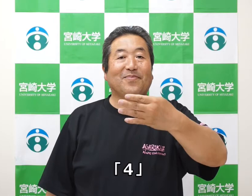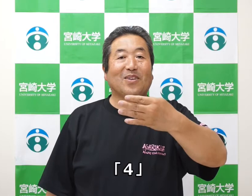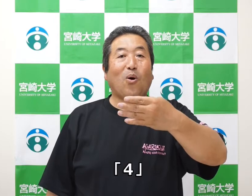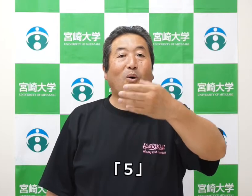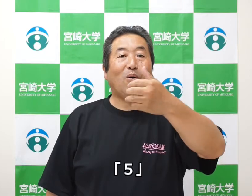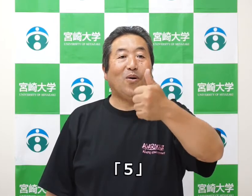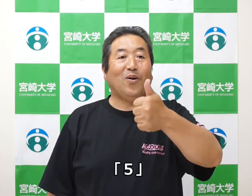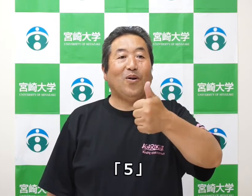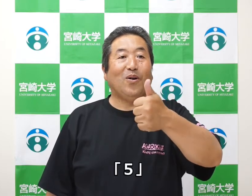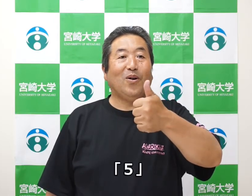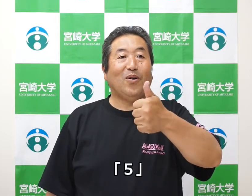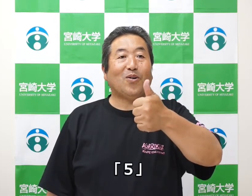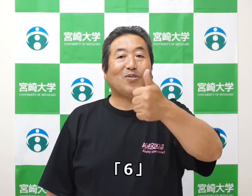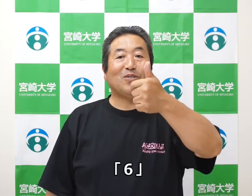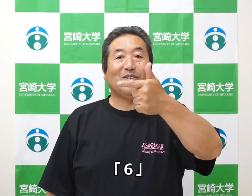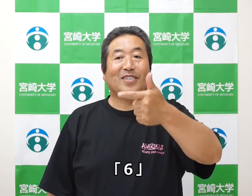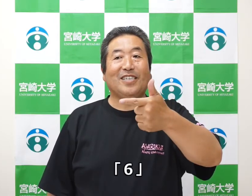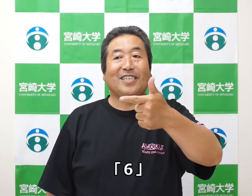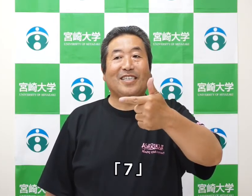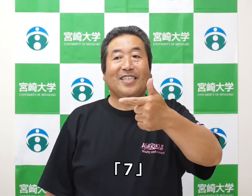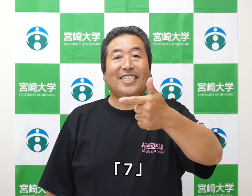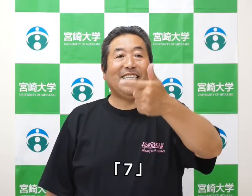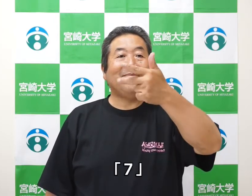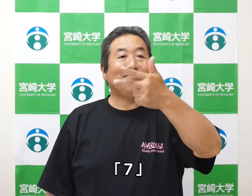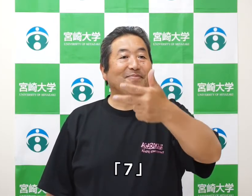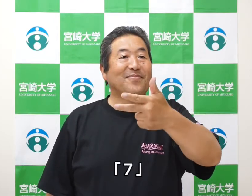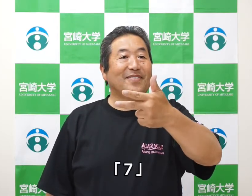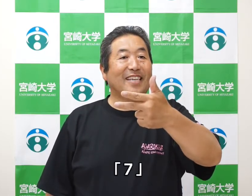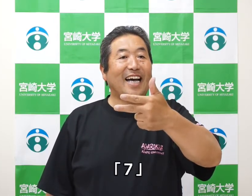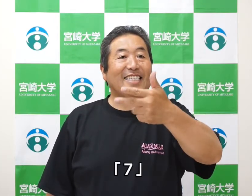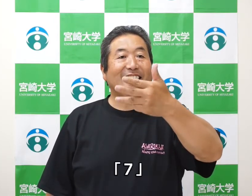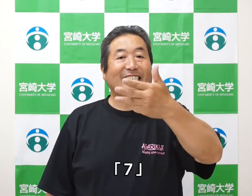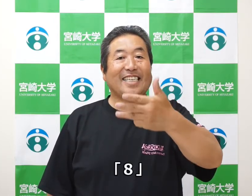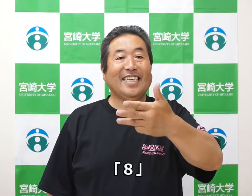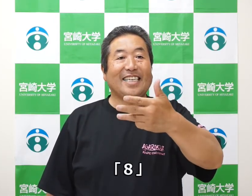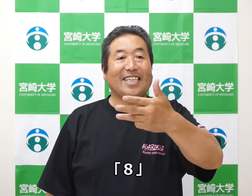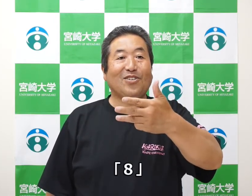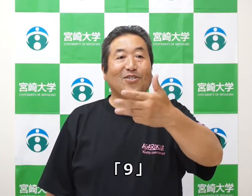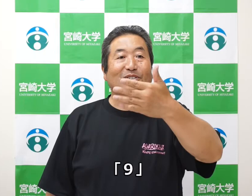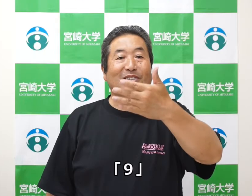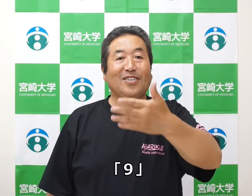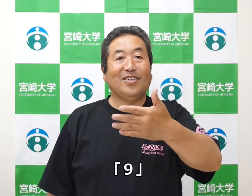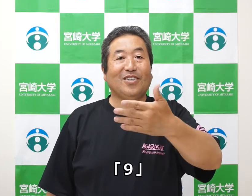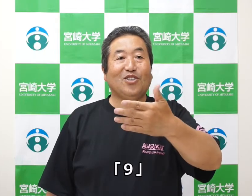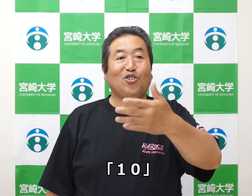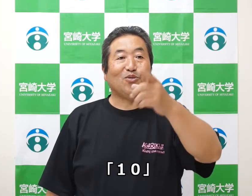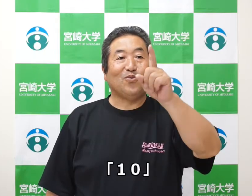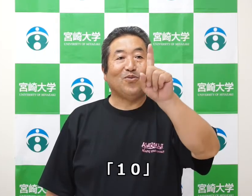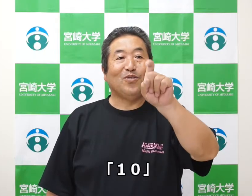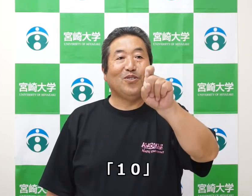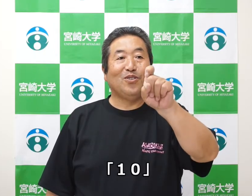5、6、7、8、9、10、